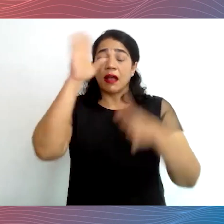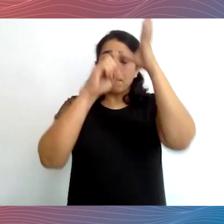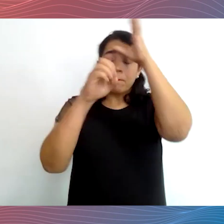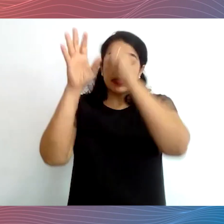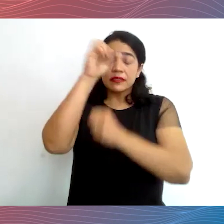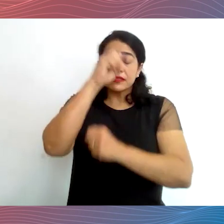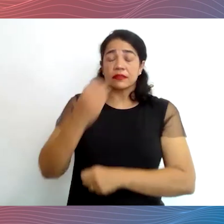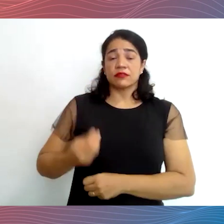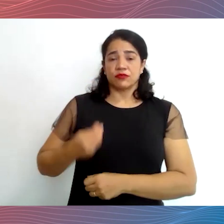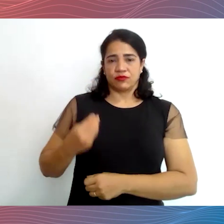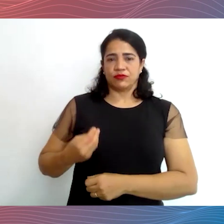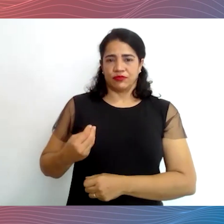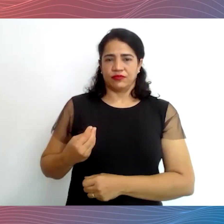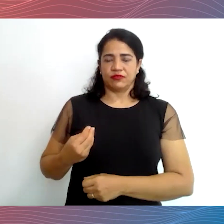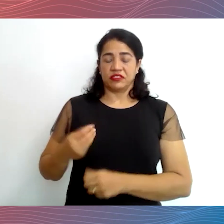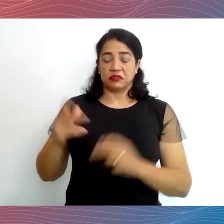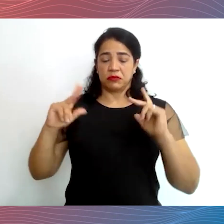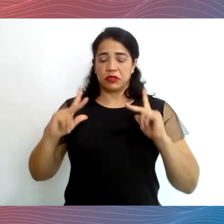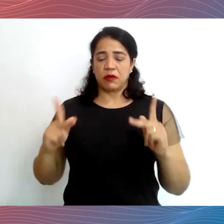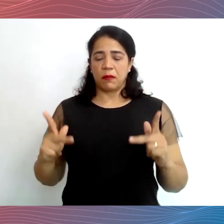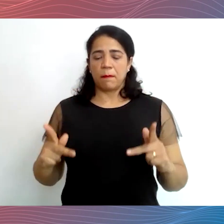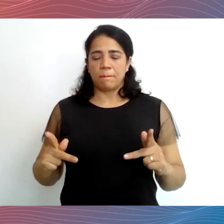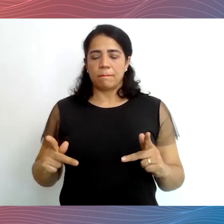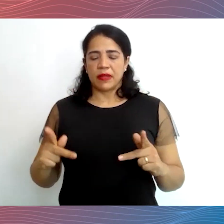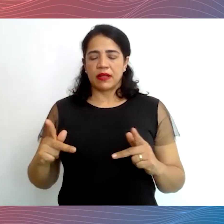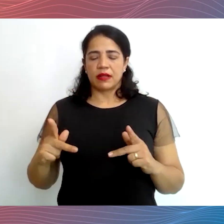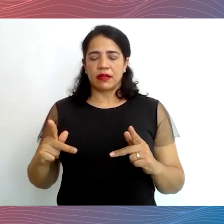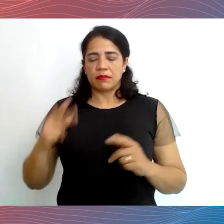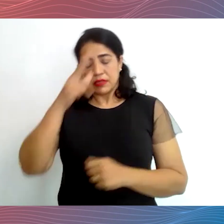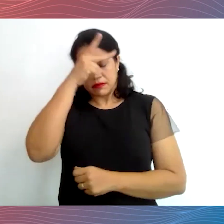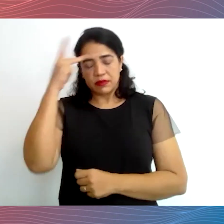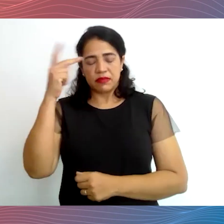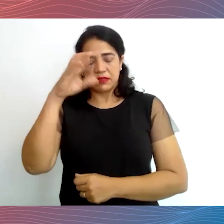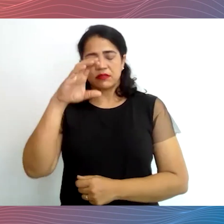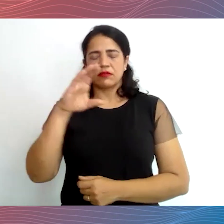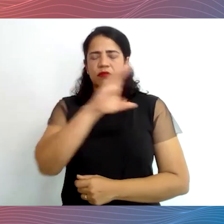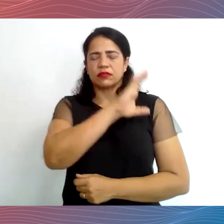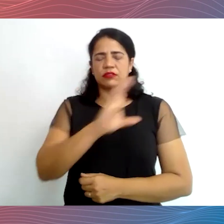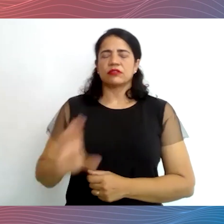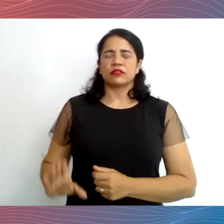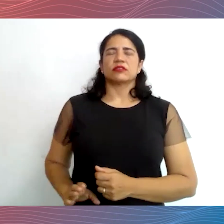não? Aqui no versículo